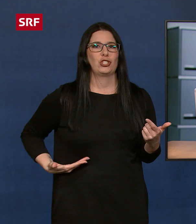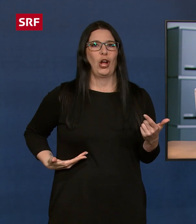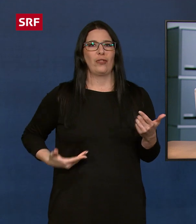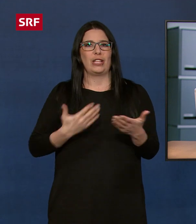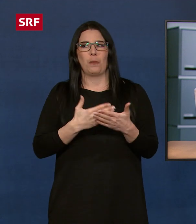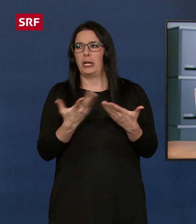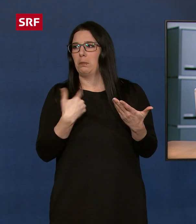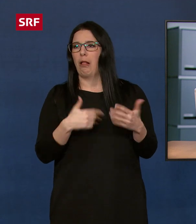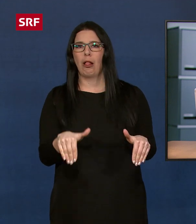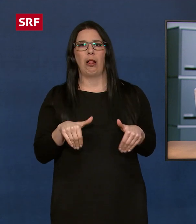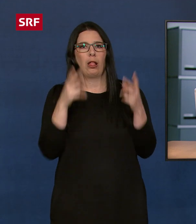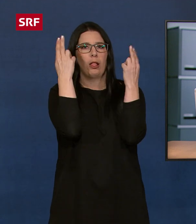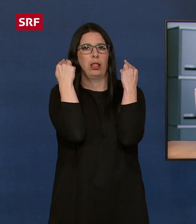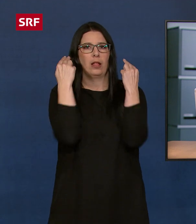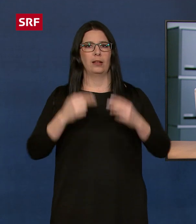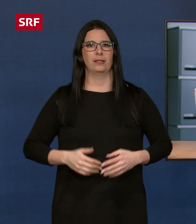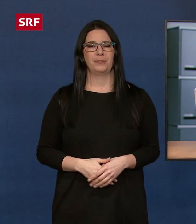wenn ich so nichts sagen könnte.